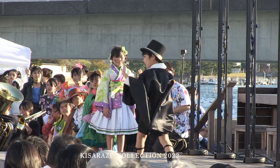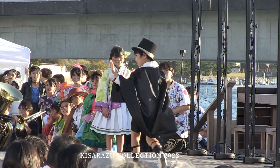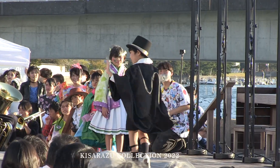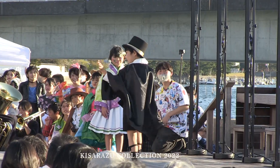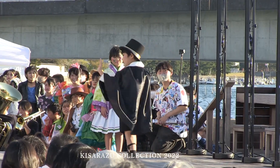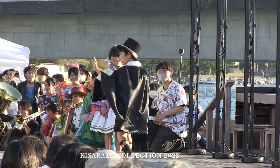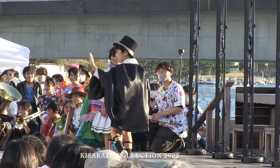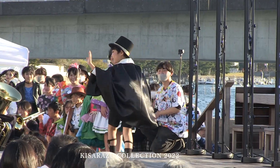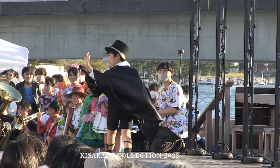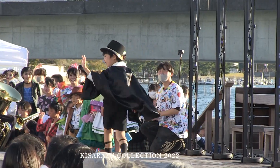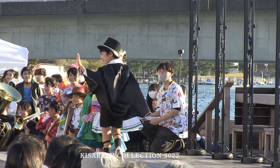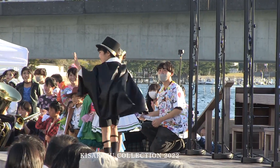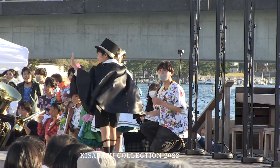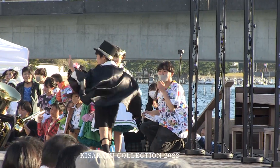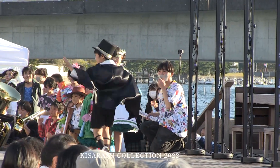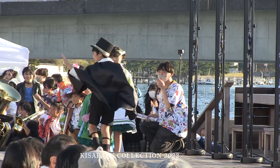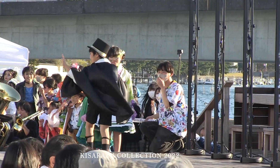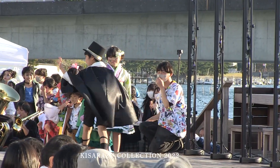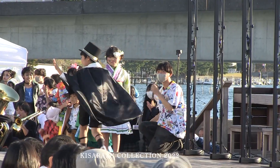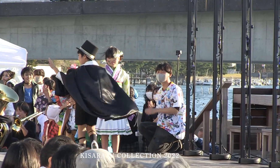様に手を振っています。